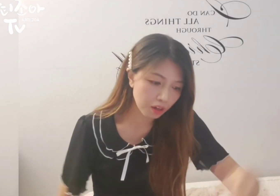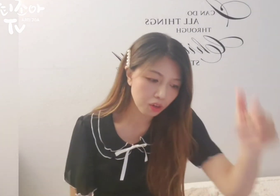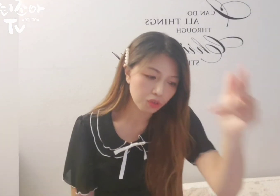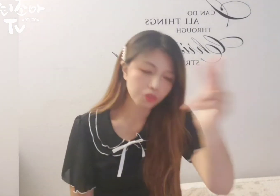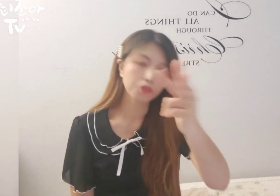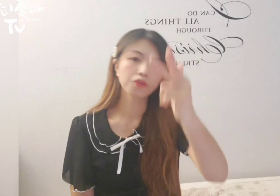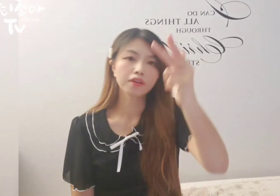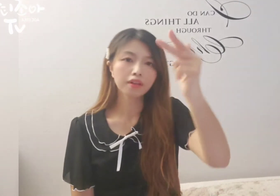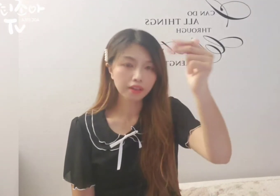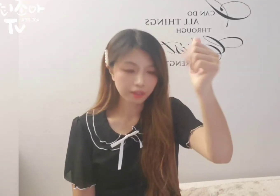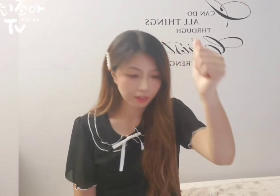줄을